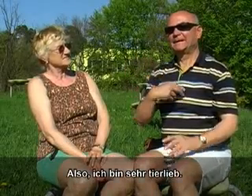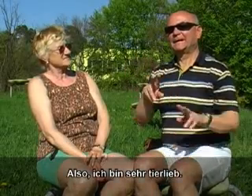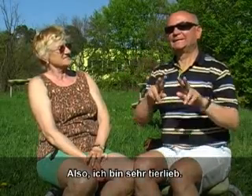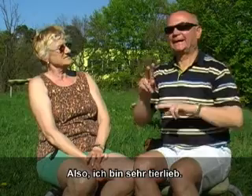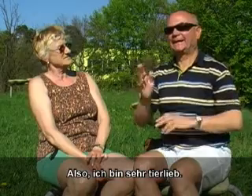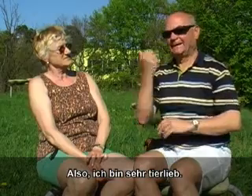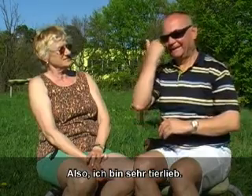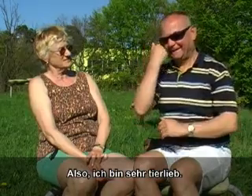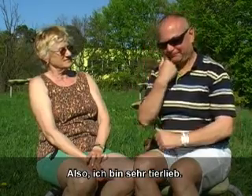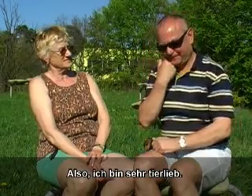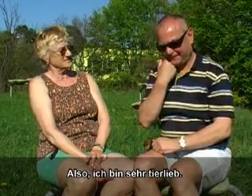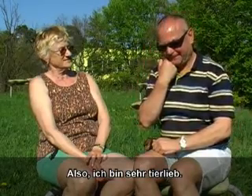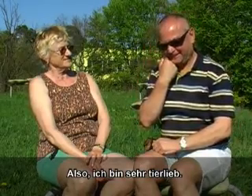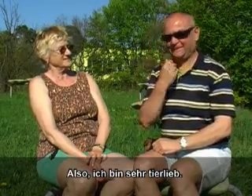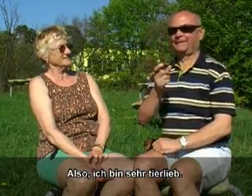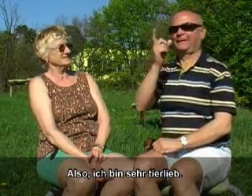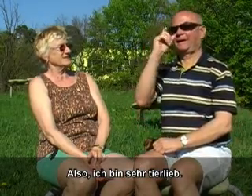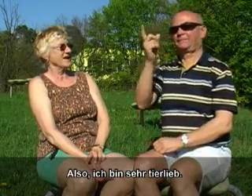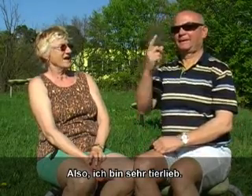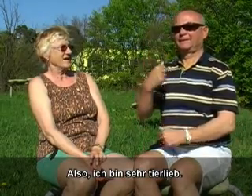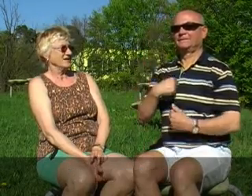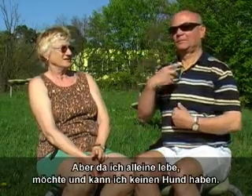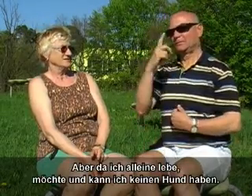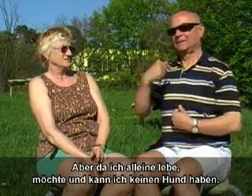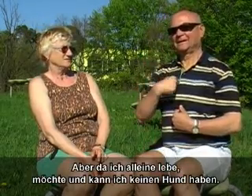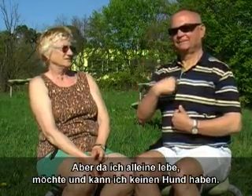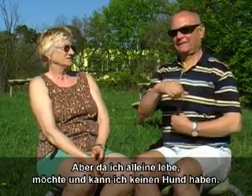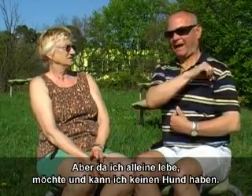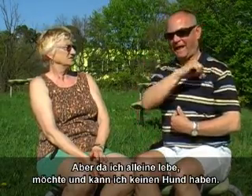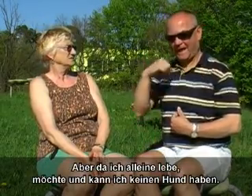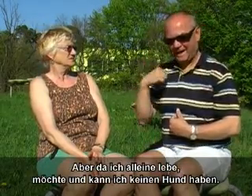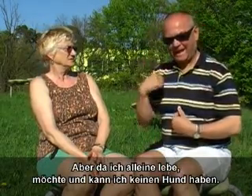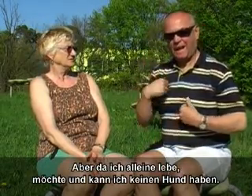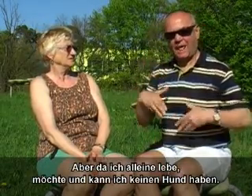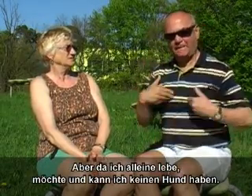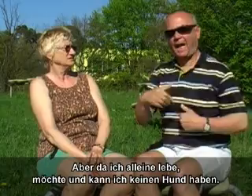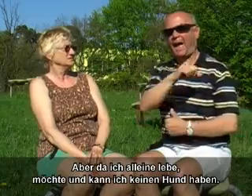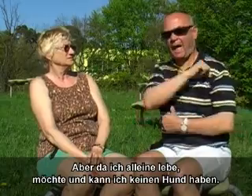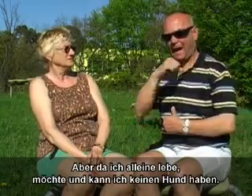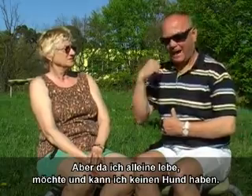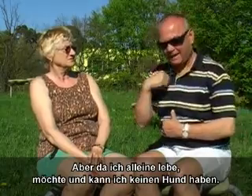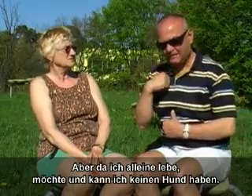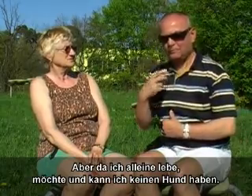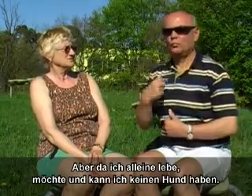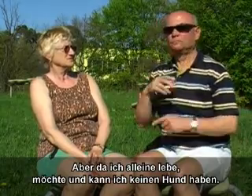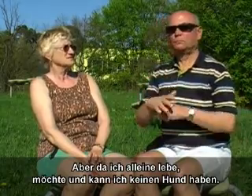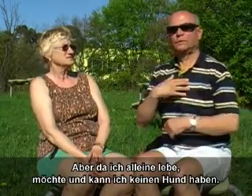Also, ich bin ja sehr tierlieb. Aber da ich alleine lebe, möchte und kann ich keinen Hund haben.